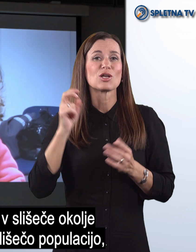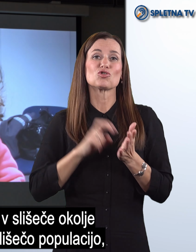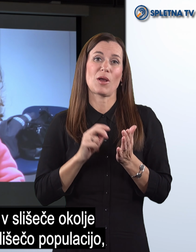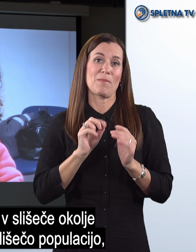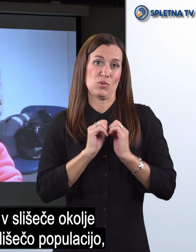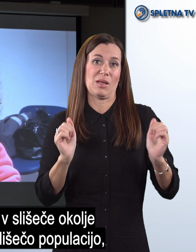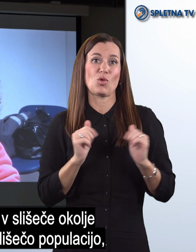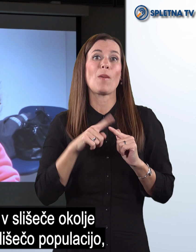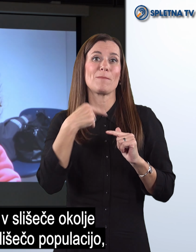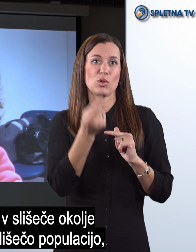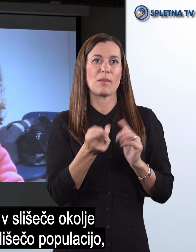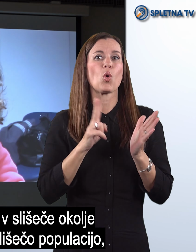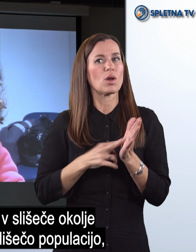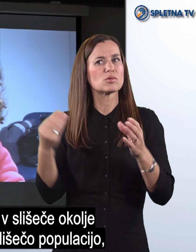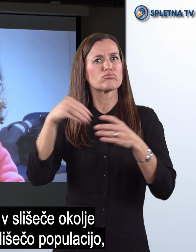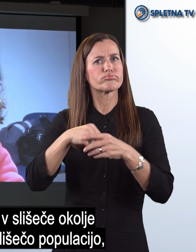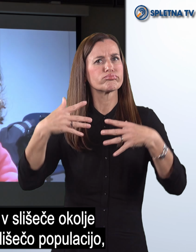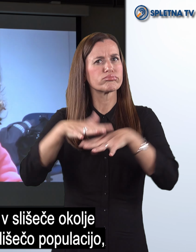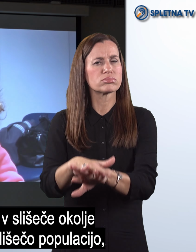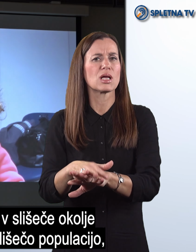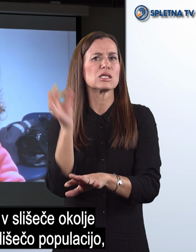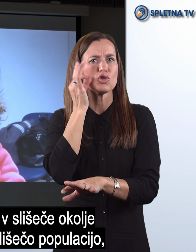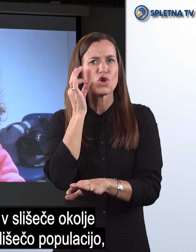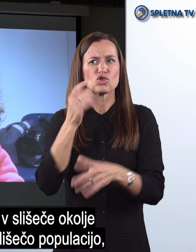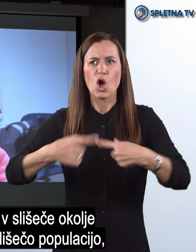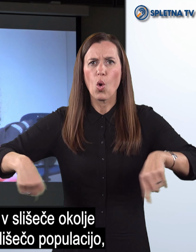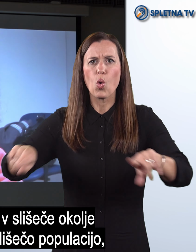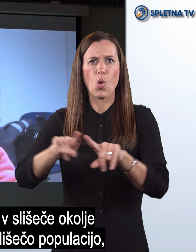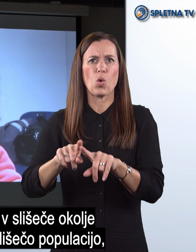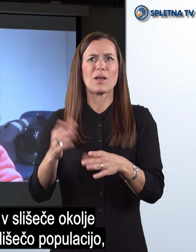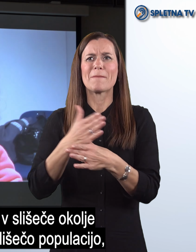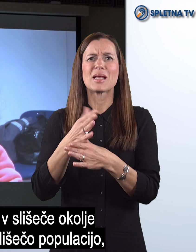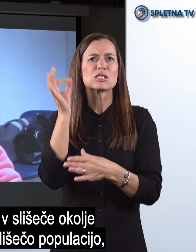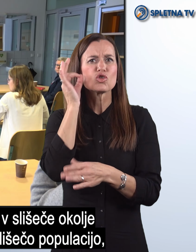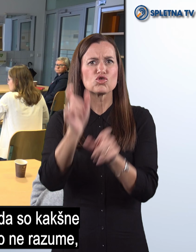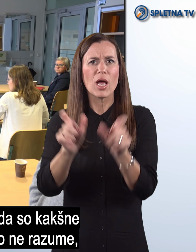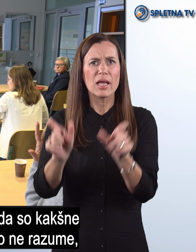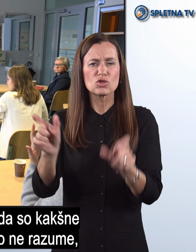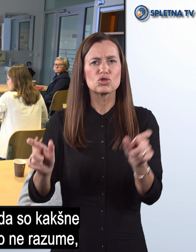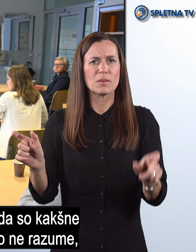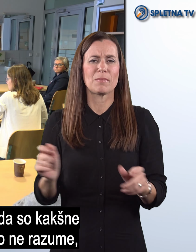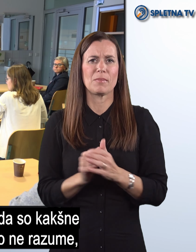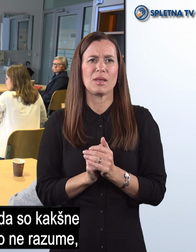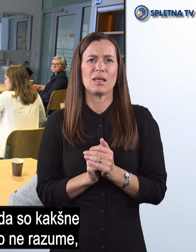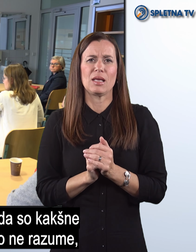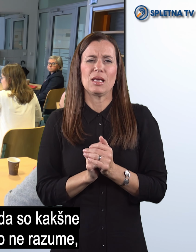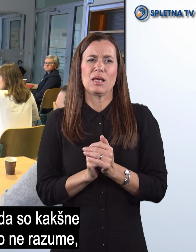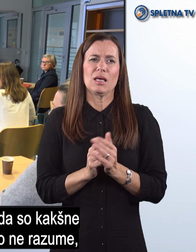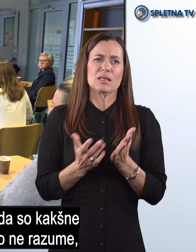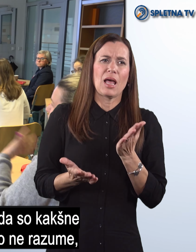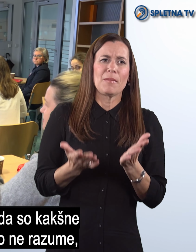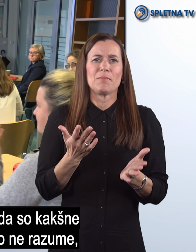potem grejo res v slišeče okolje in se znajdejo med slišečo populacijo, da